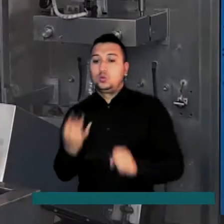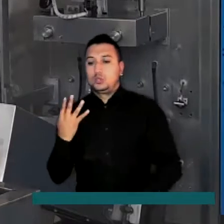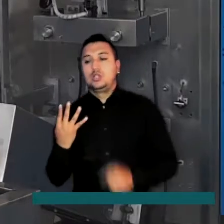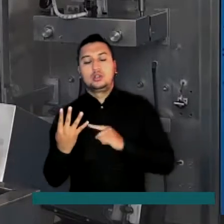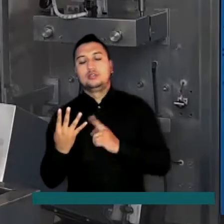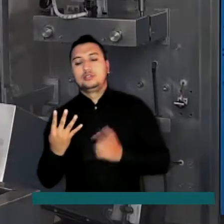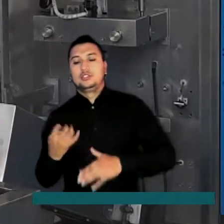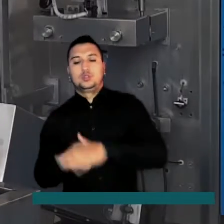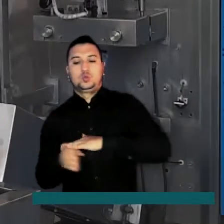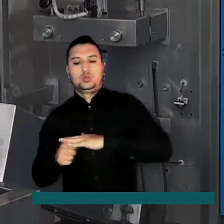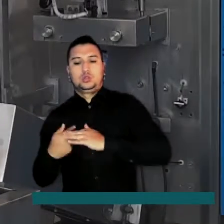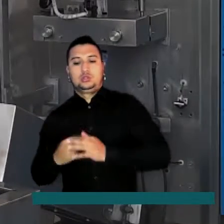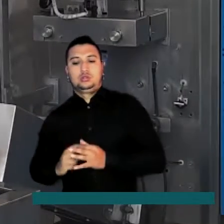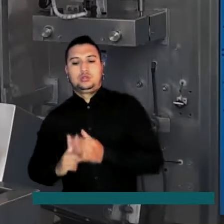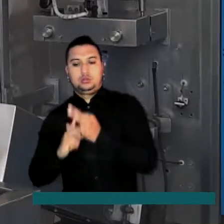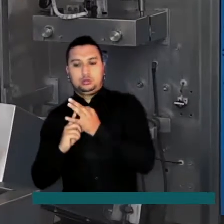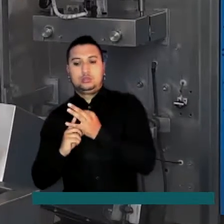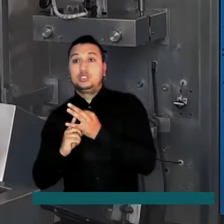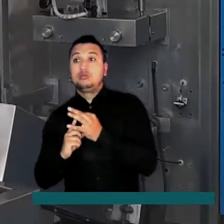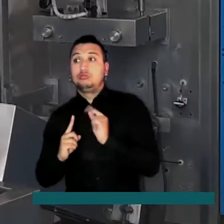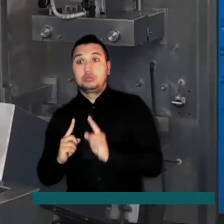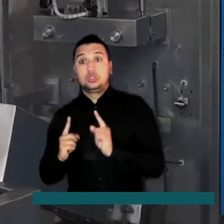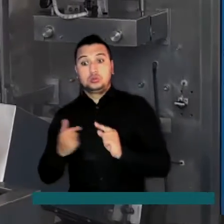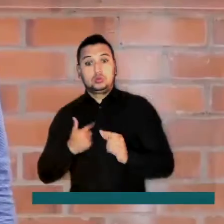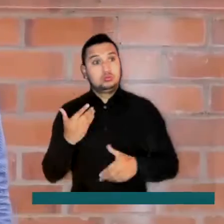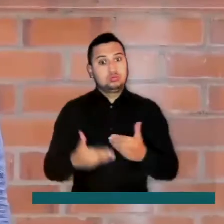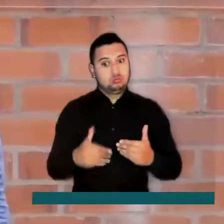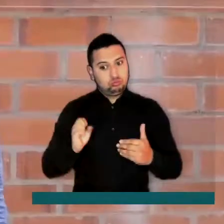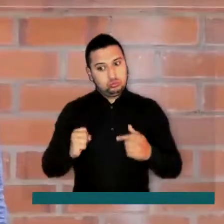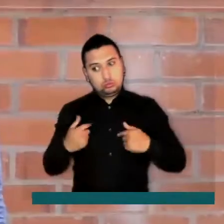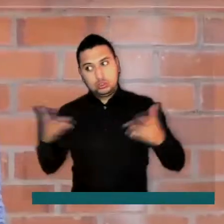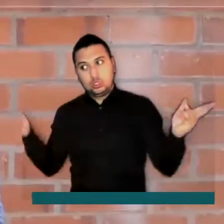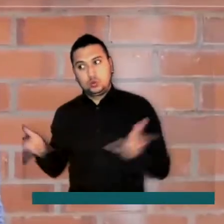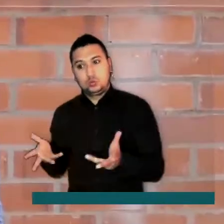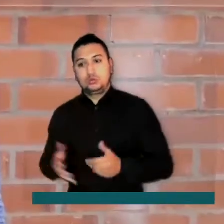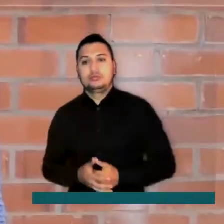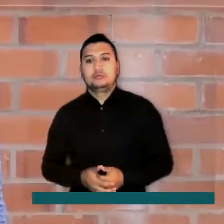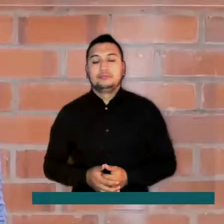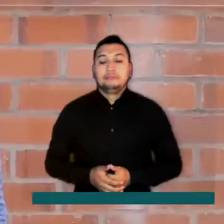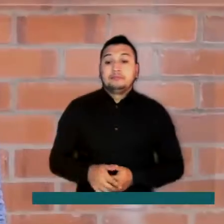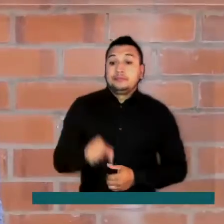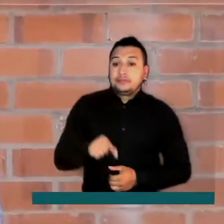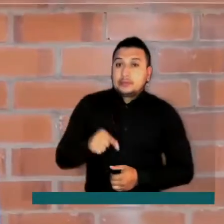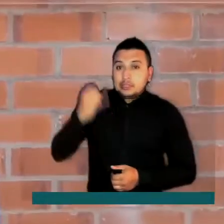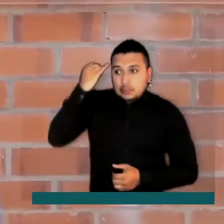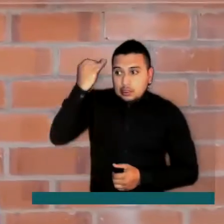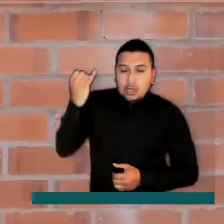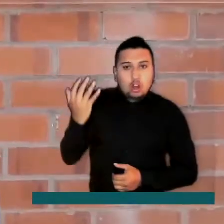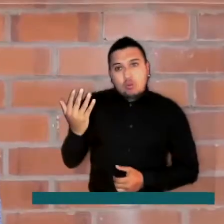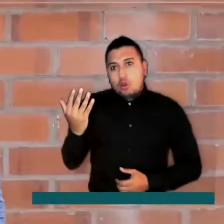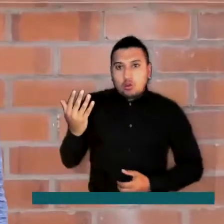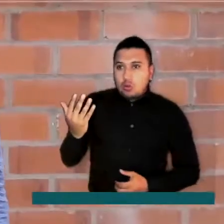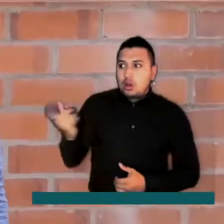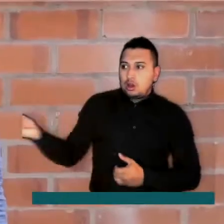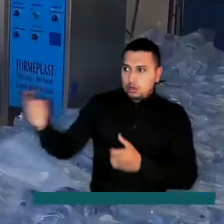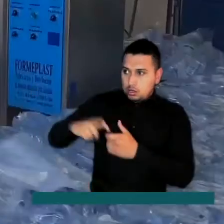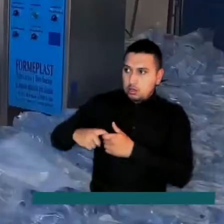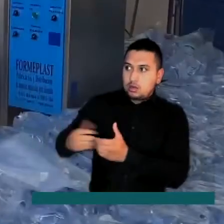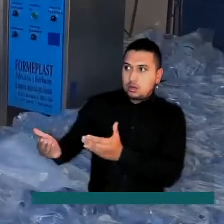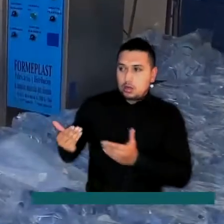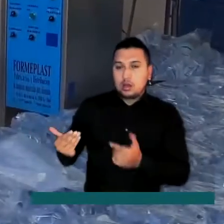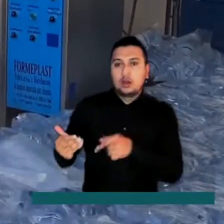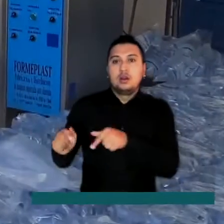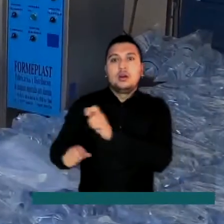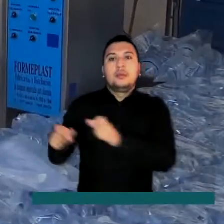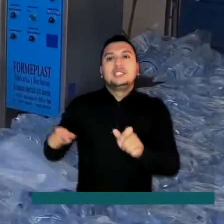condiciones especiales, sin que esto haga la diferencia en su rendimiento. Pues principalmente la idea es tener vinculados a personas